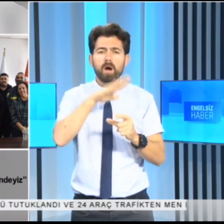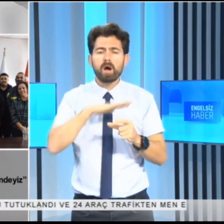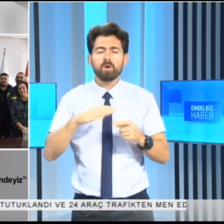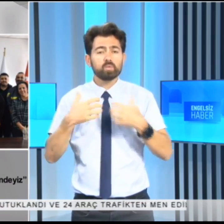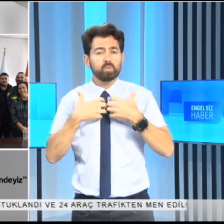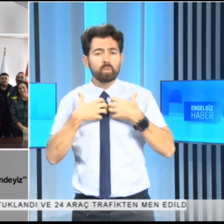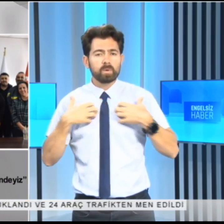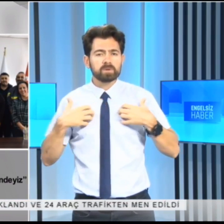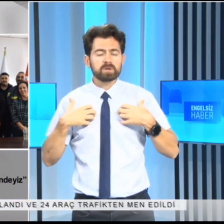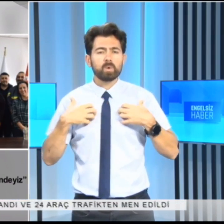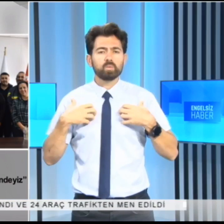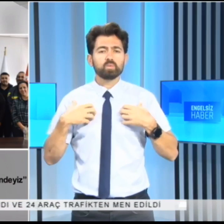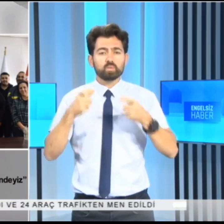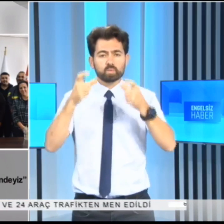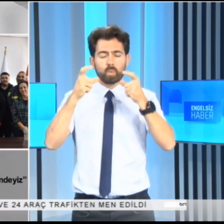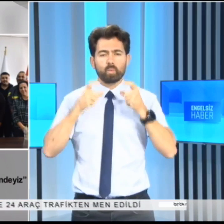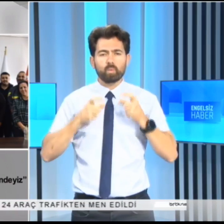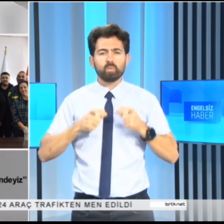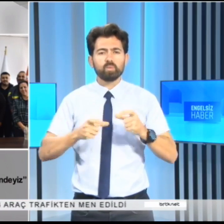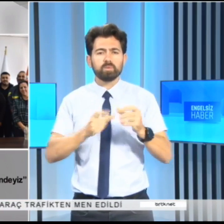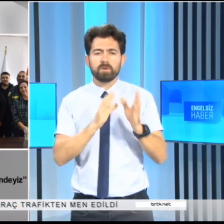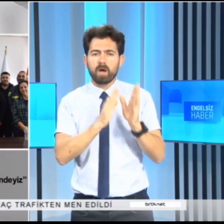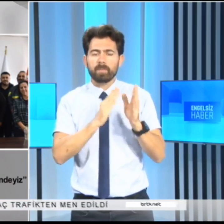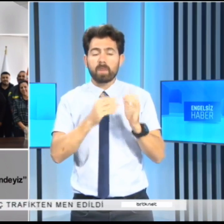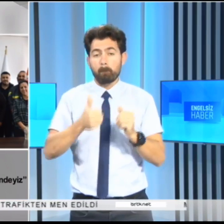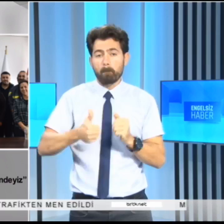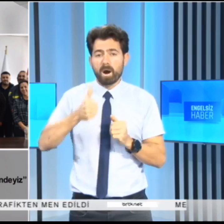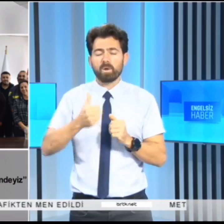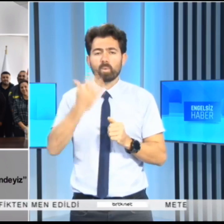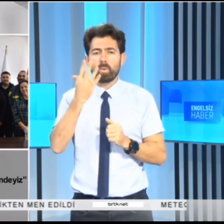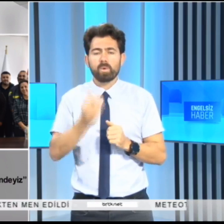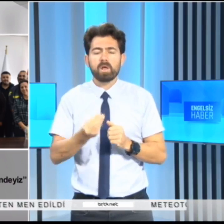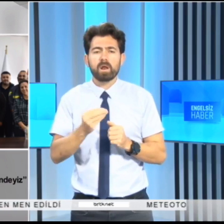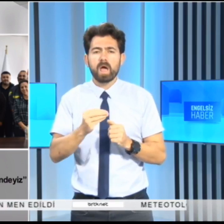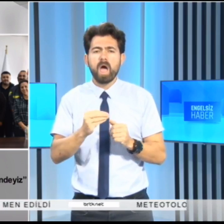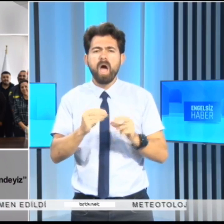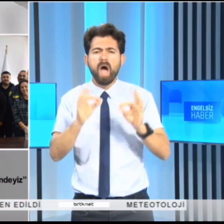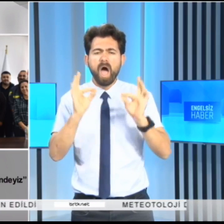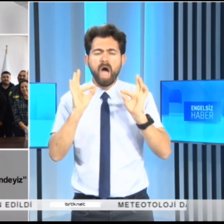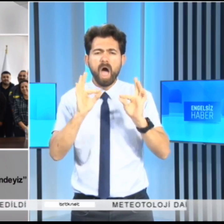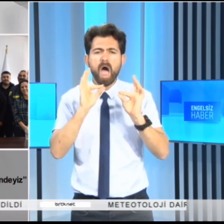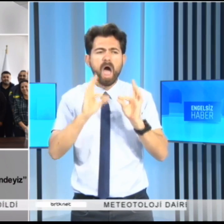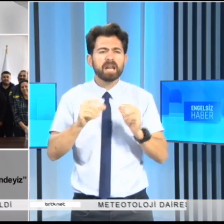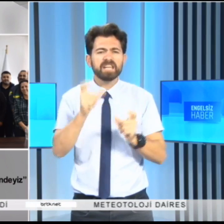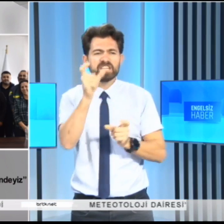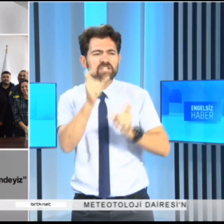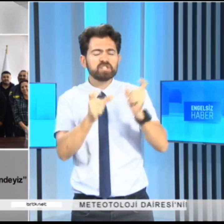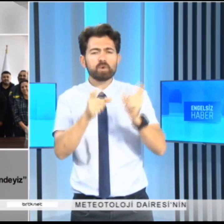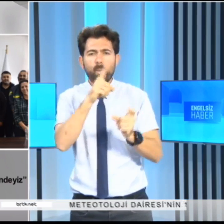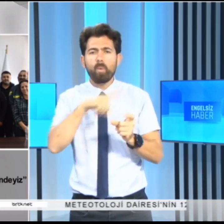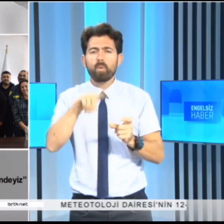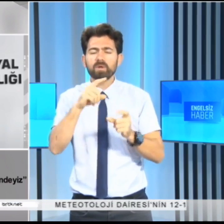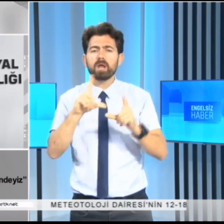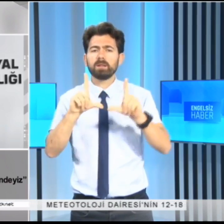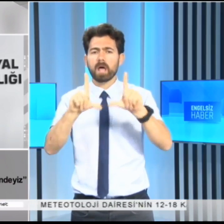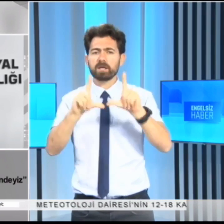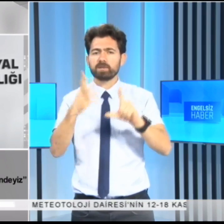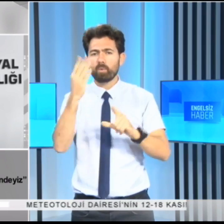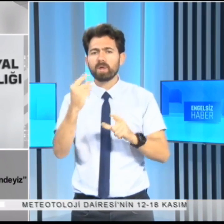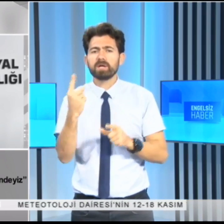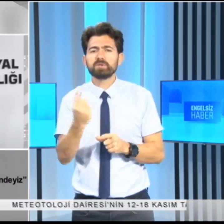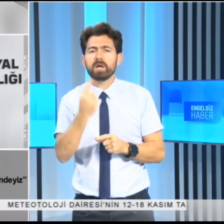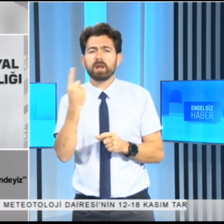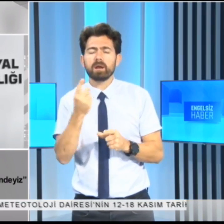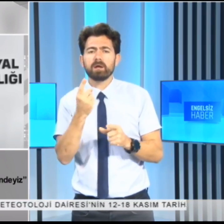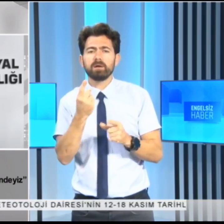güvence sorumluluğunu yürüten bakanlık olarak her bireyin bu yöndeki ihtiyaçlarını karşılamak için